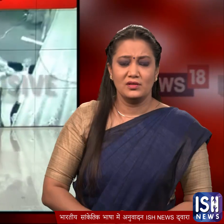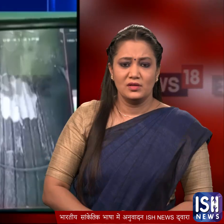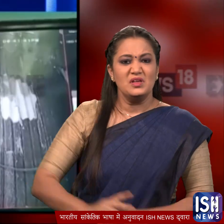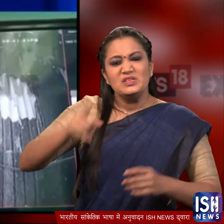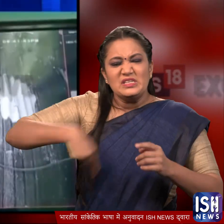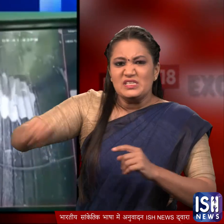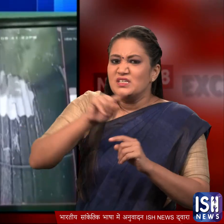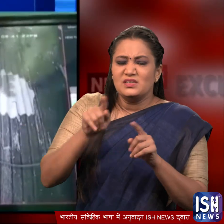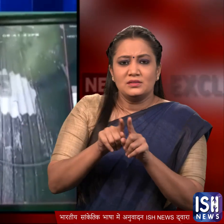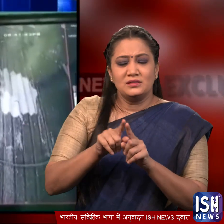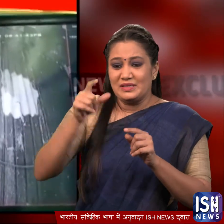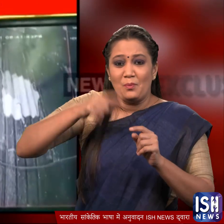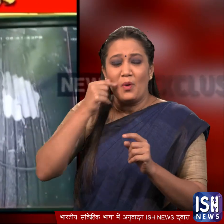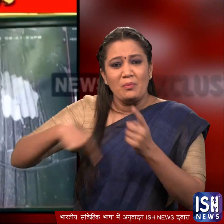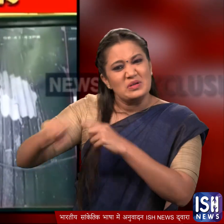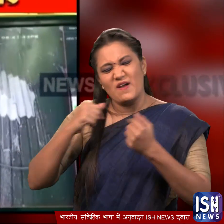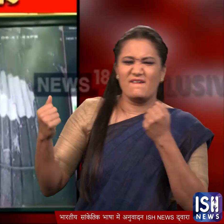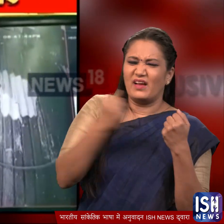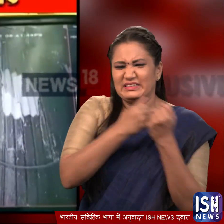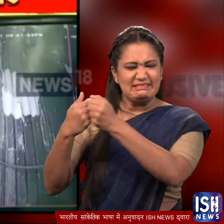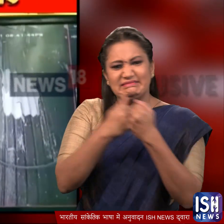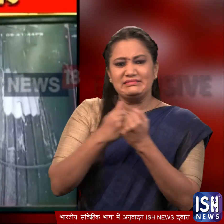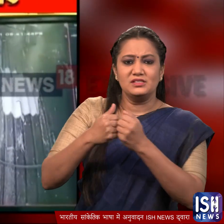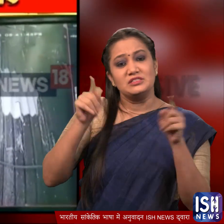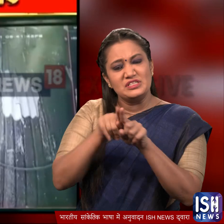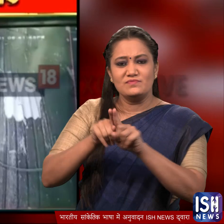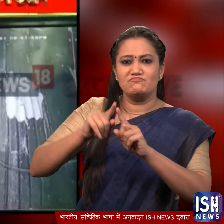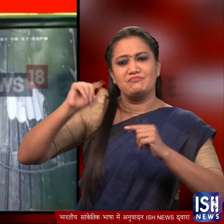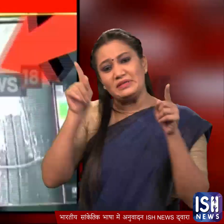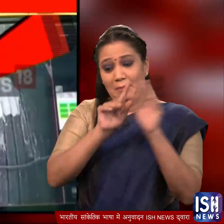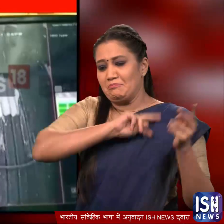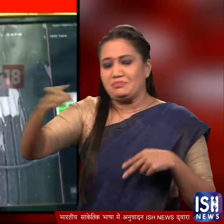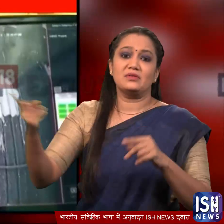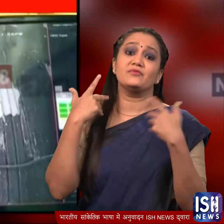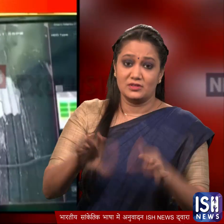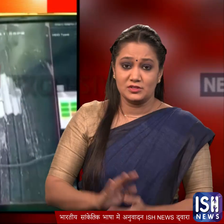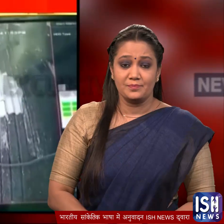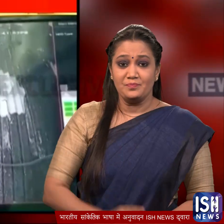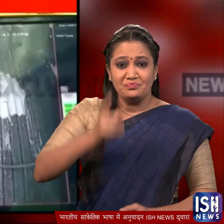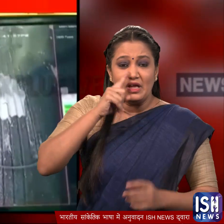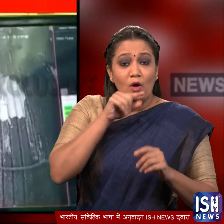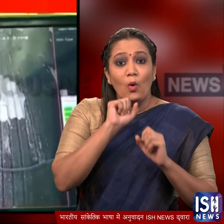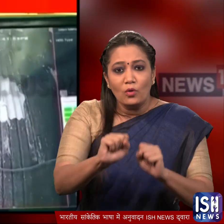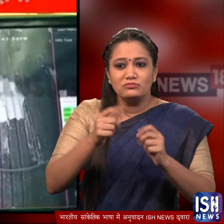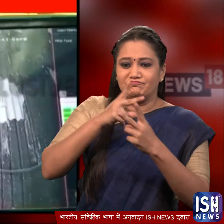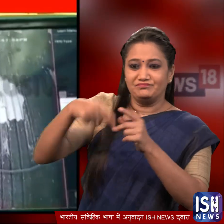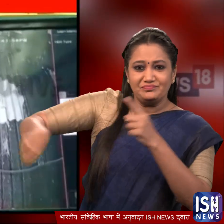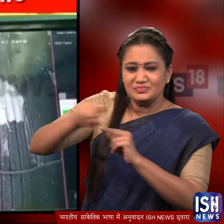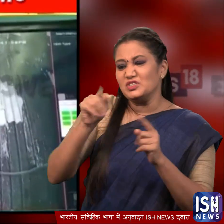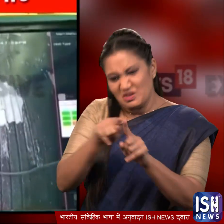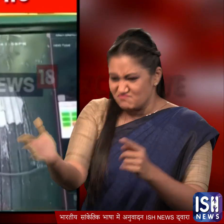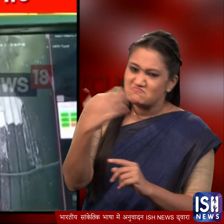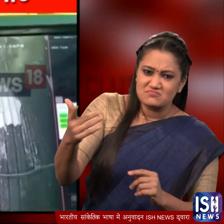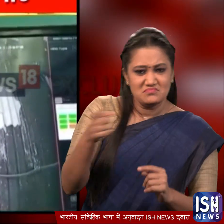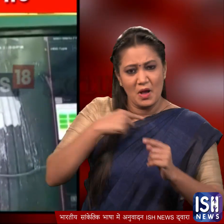की, लेकिन लड़की ने उन मंचलों का डटकर मुकाबला किया और उन्हीं की भाषा में उनको जवाब भी दिया। इस लड़की ने न सिर्फ